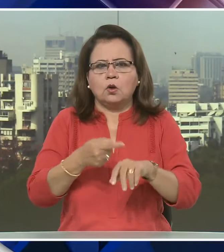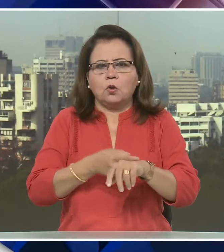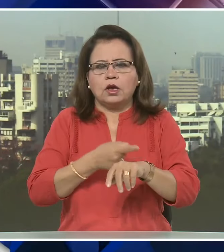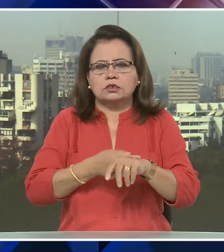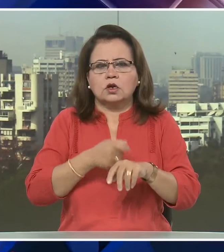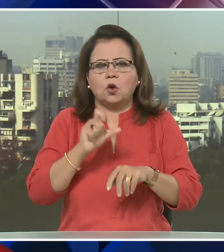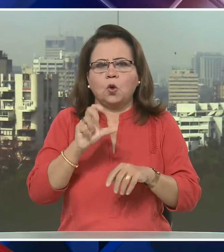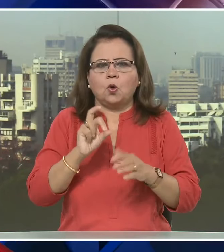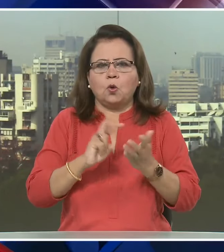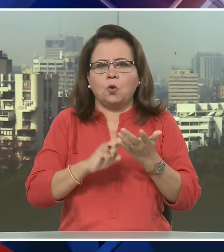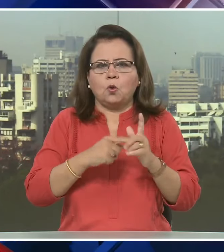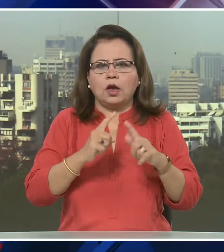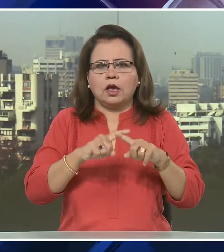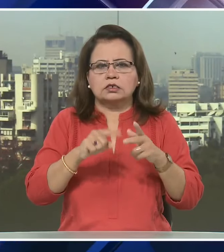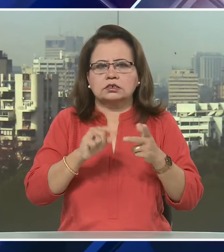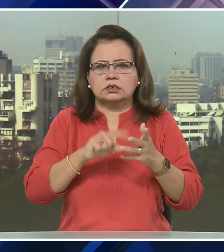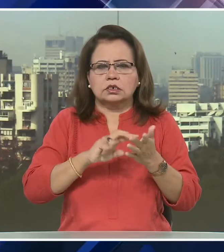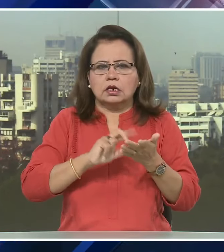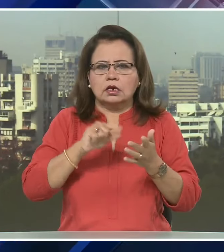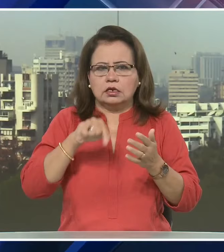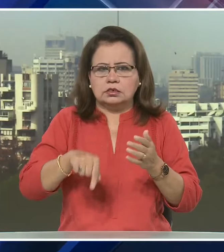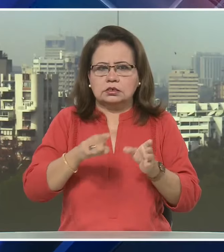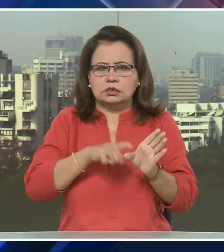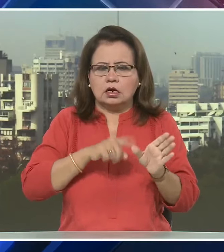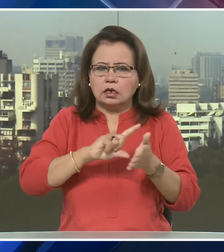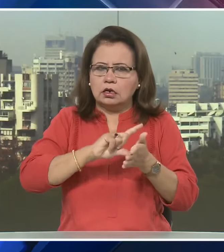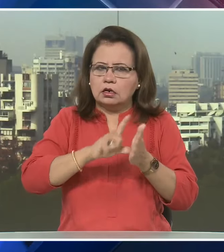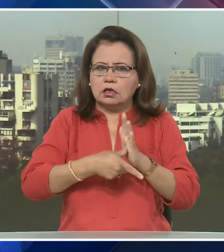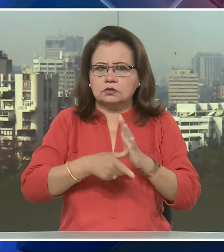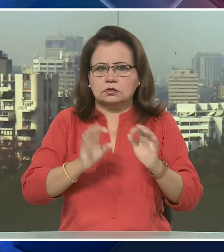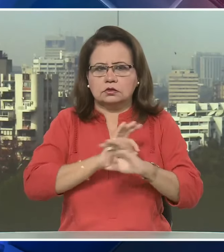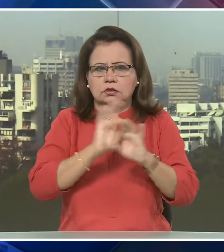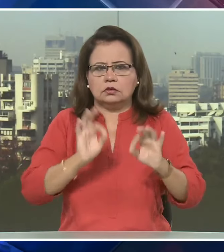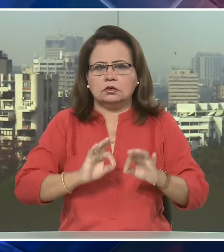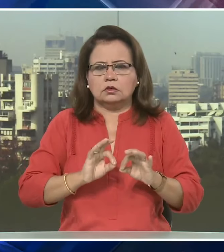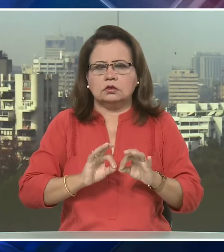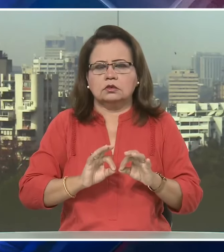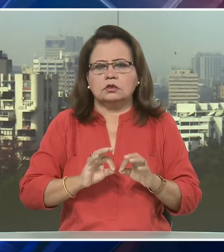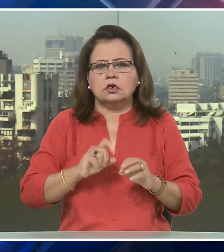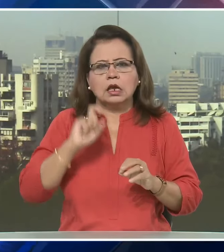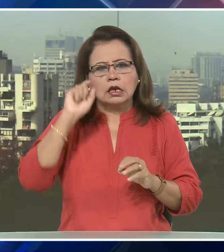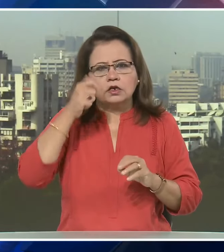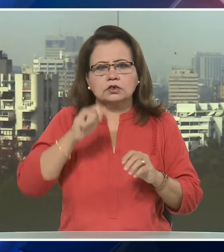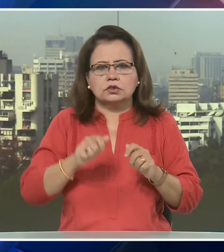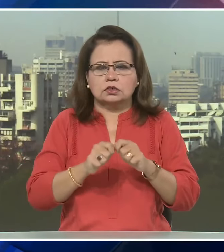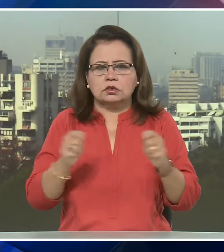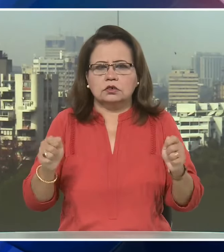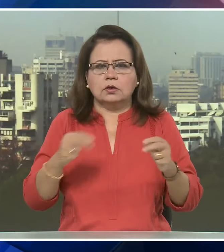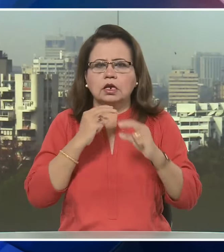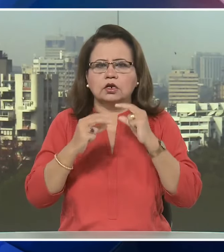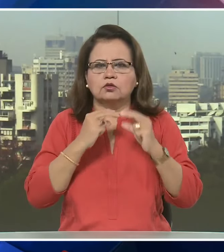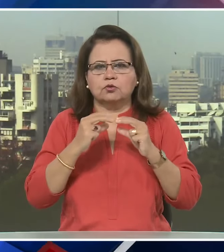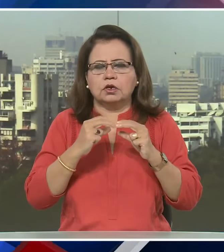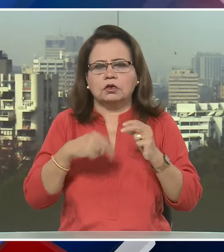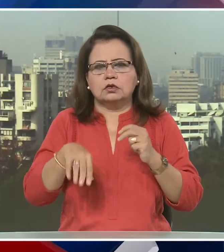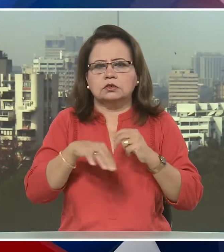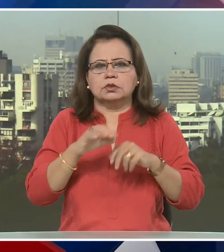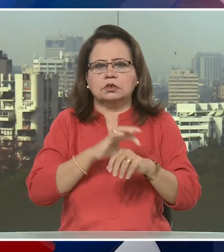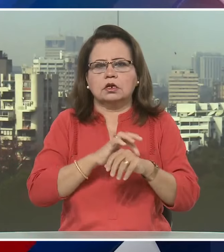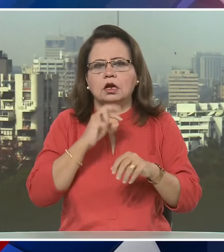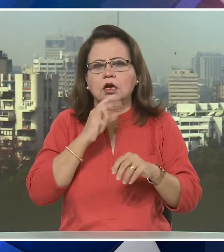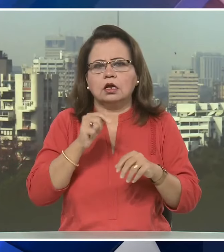वैक्सीन कोवैक्सीन इस साल के अंत तक बनकर तैयार हो जाएगी। एक अंग्रेजी दैनिक को दिए इंटरव्यू में केंद्रीय